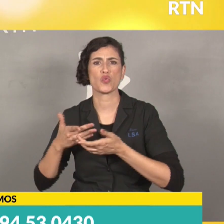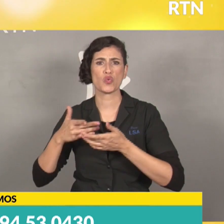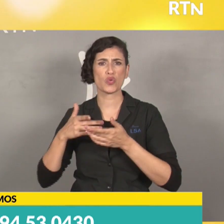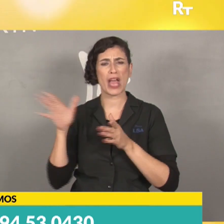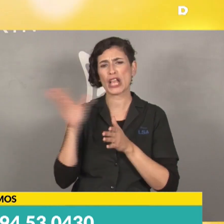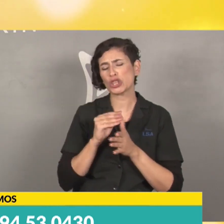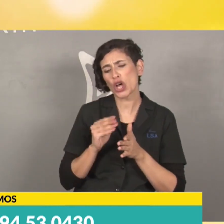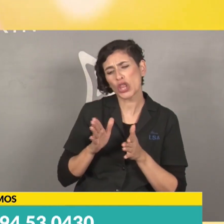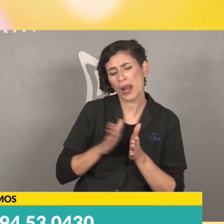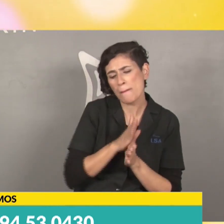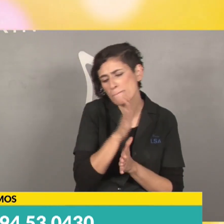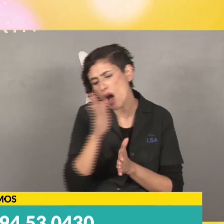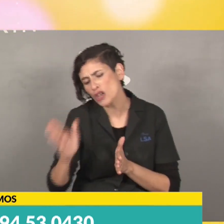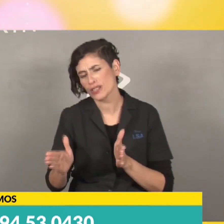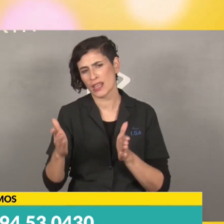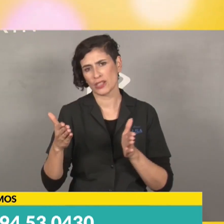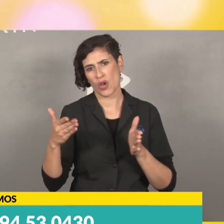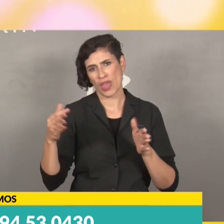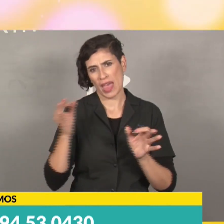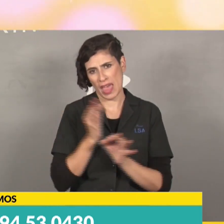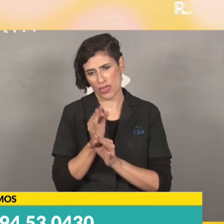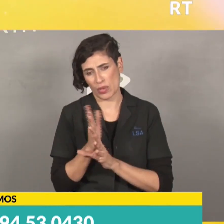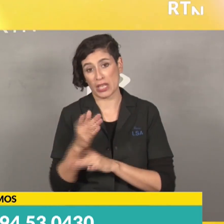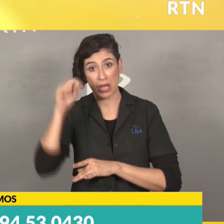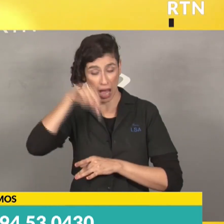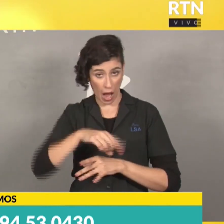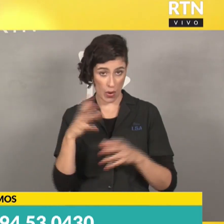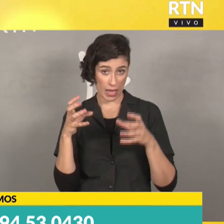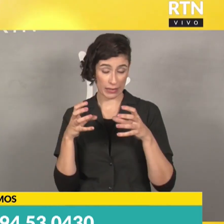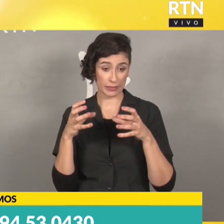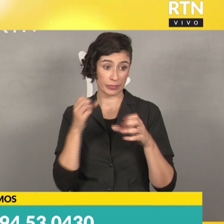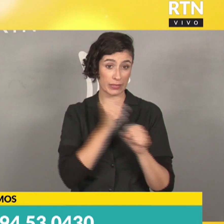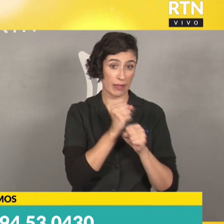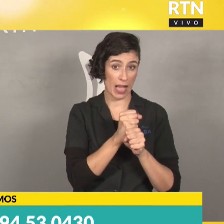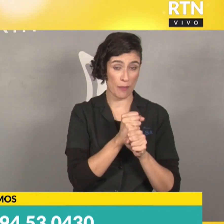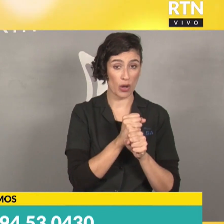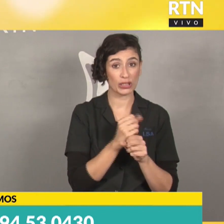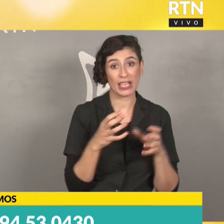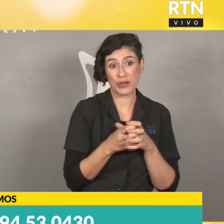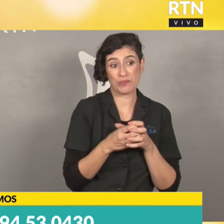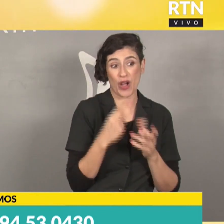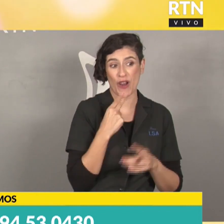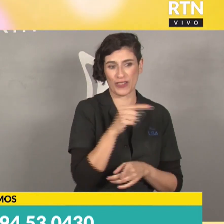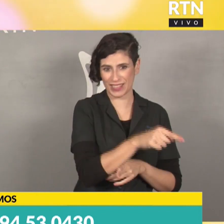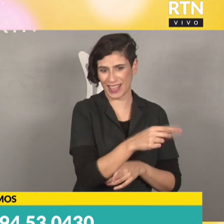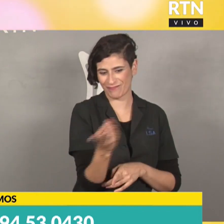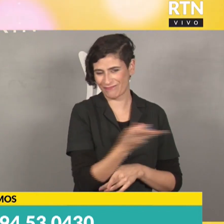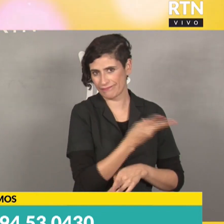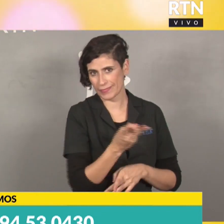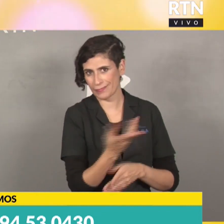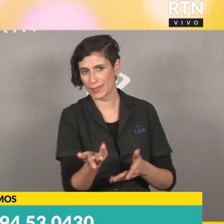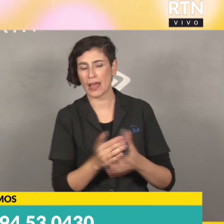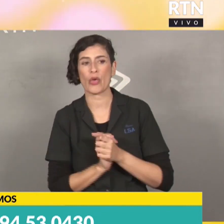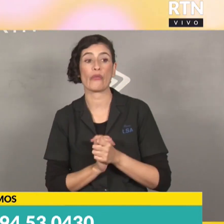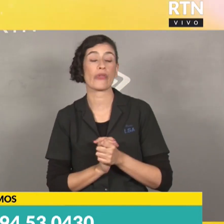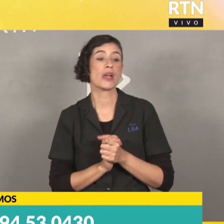en estos momentos nos encontramos trabajando en equipo con la EPET número 11, donde ahí también desde los